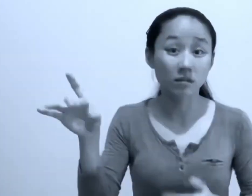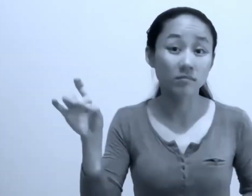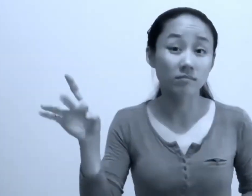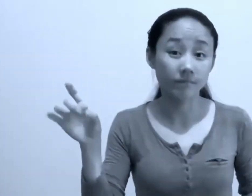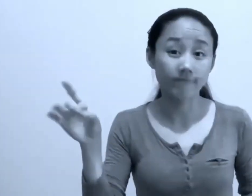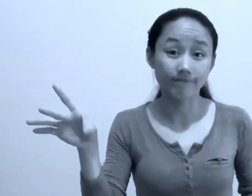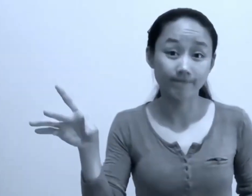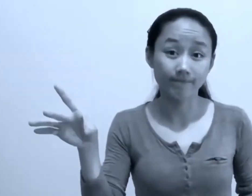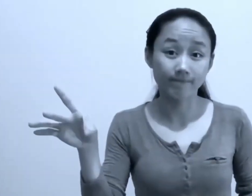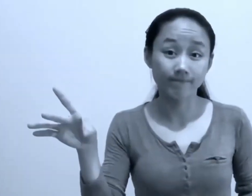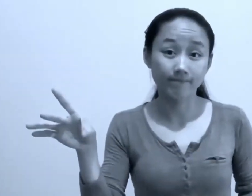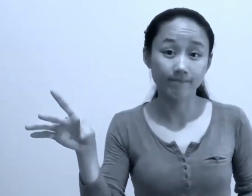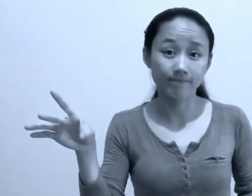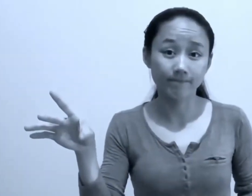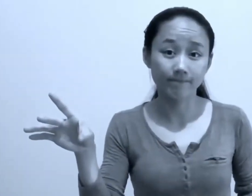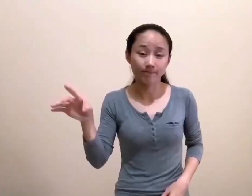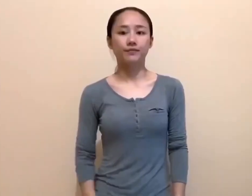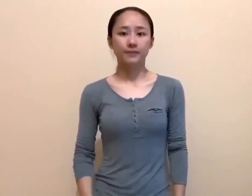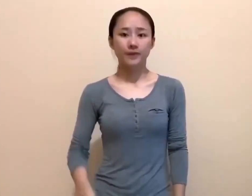coisa.